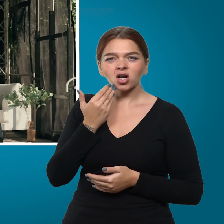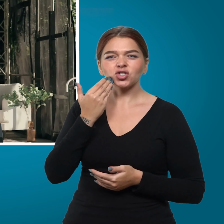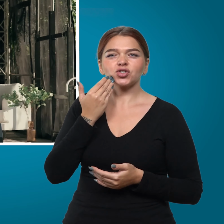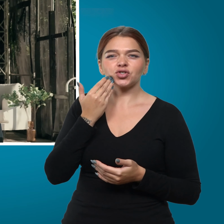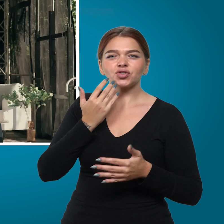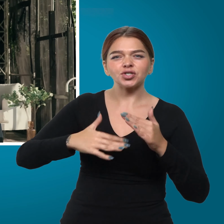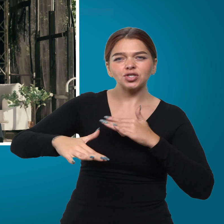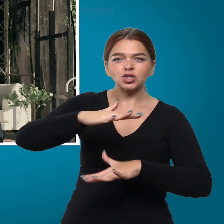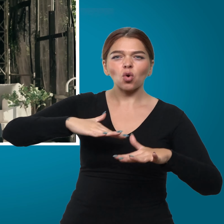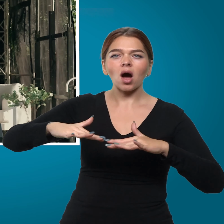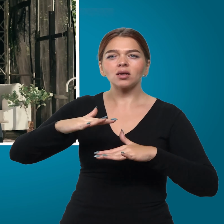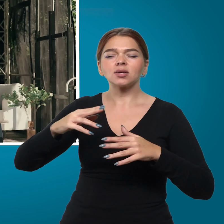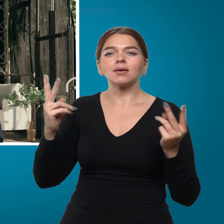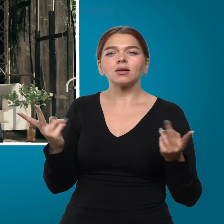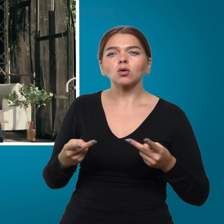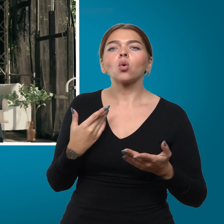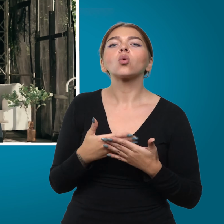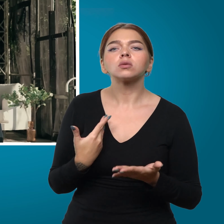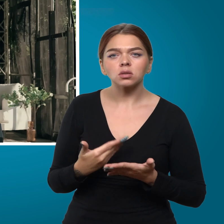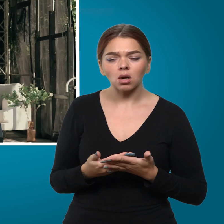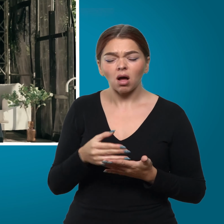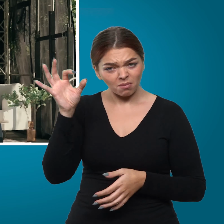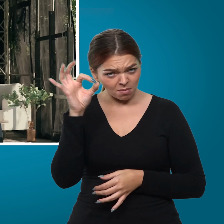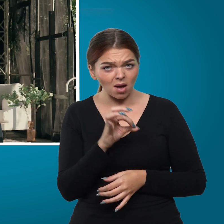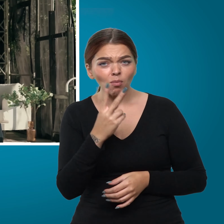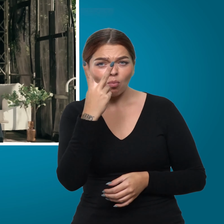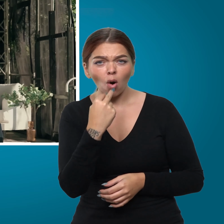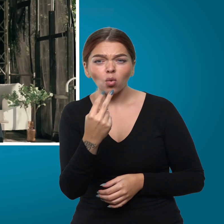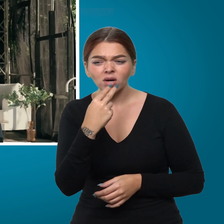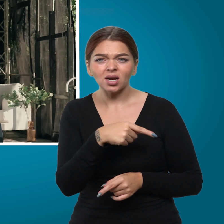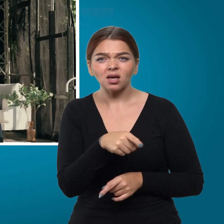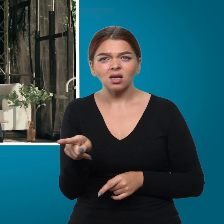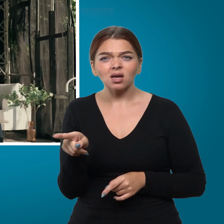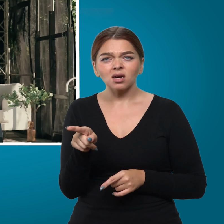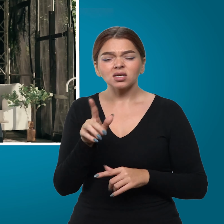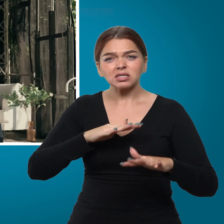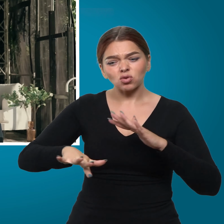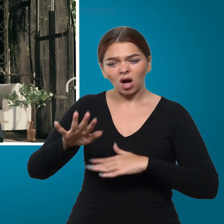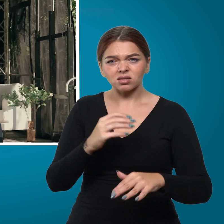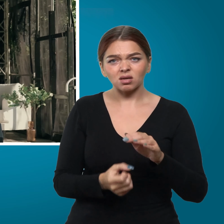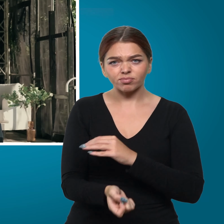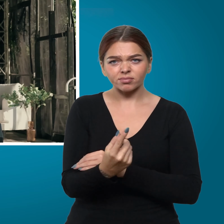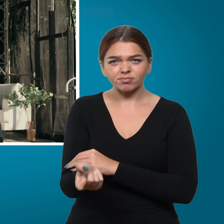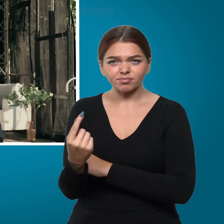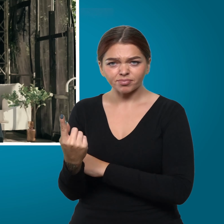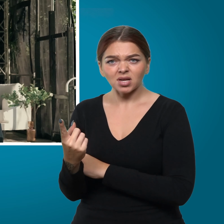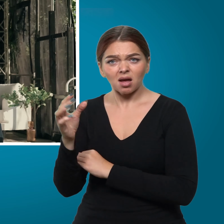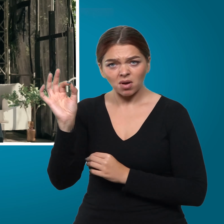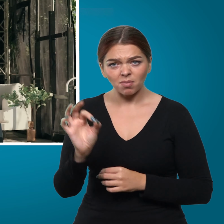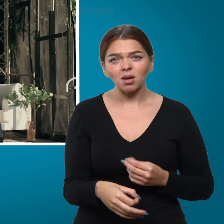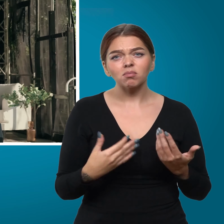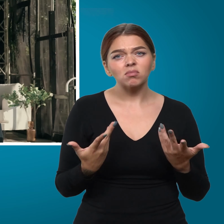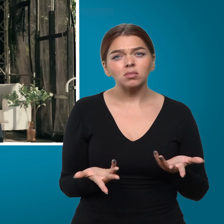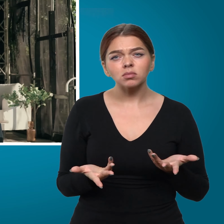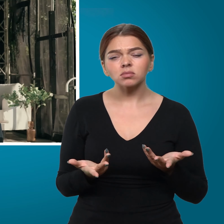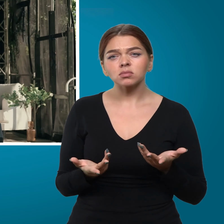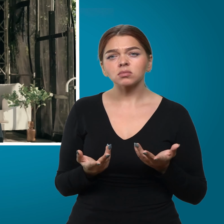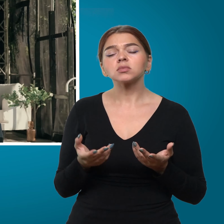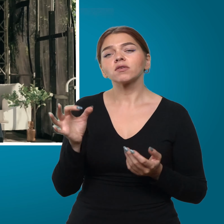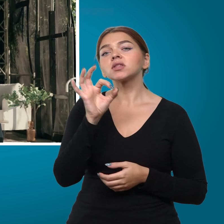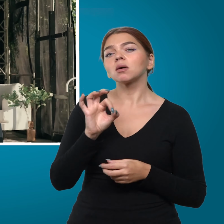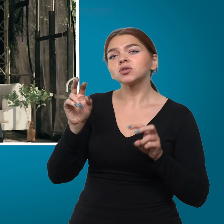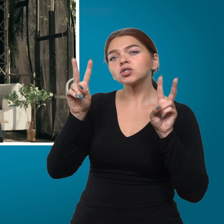per, nu, sakau, labai skirtingomis priemonėmis. Gal galit apie tai kažkaip taip tą mintį pagvildenti? Kodėl jums